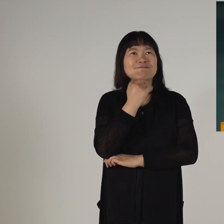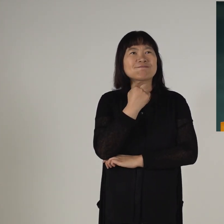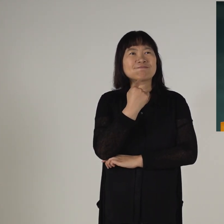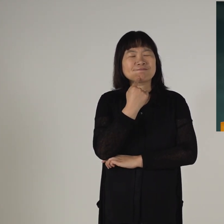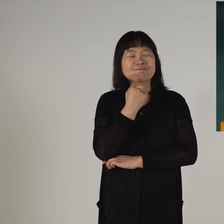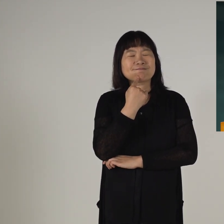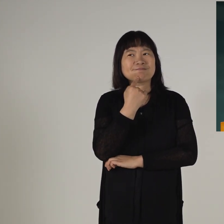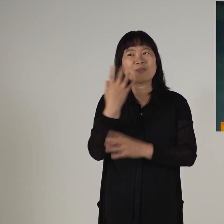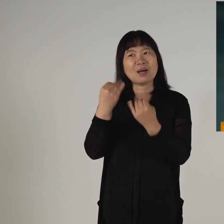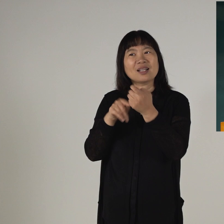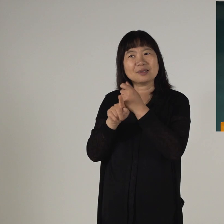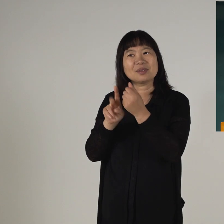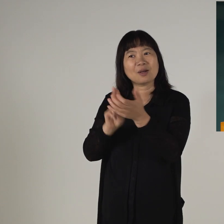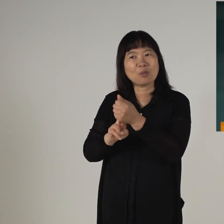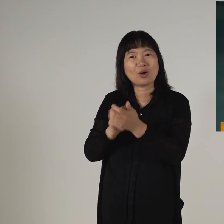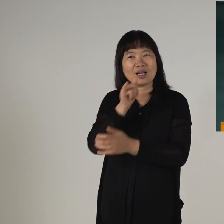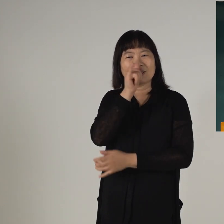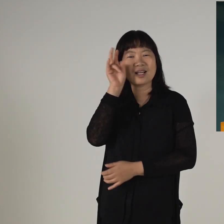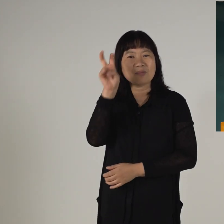내용들이 함의되어 있죠.